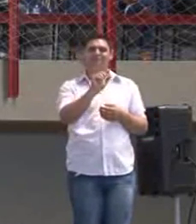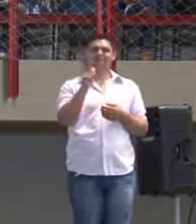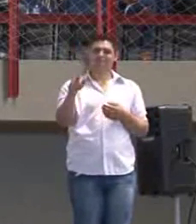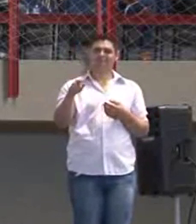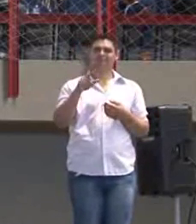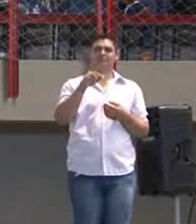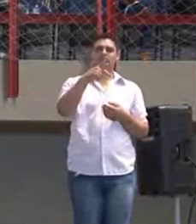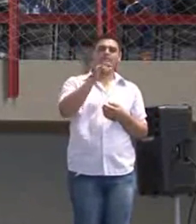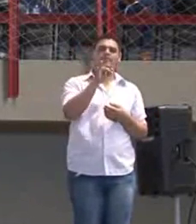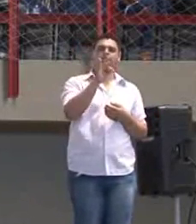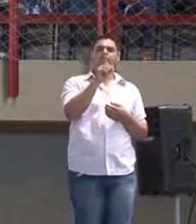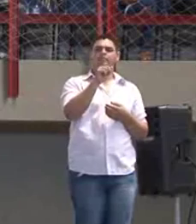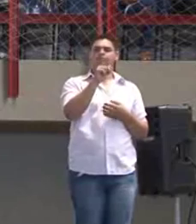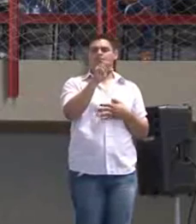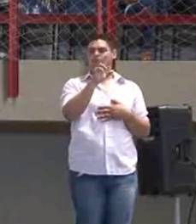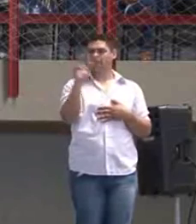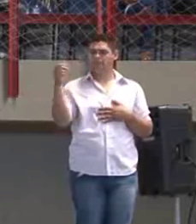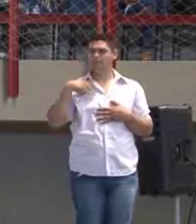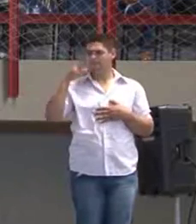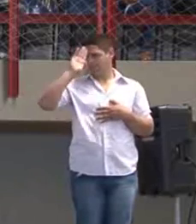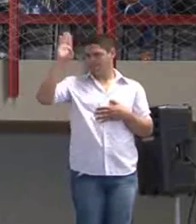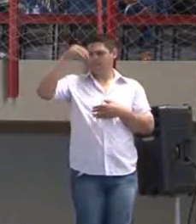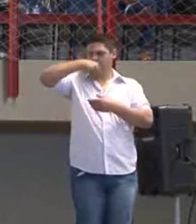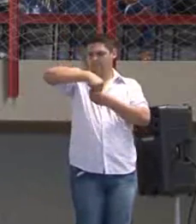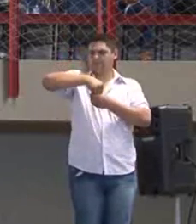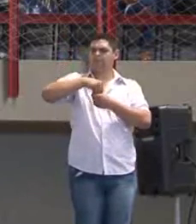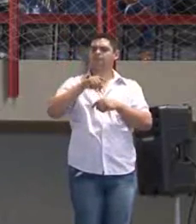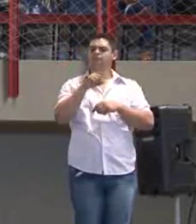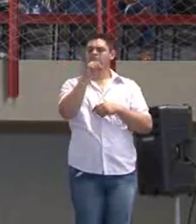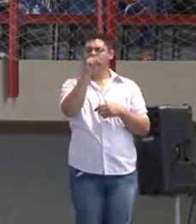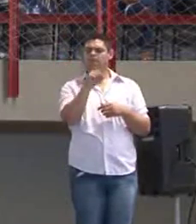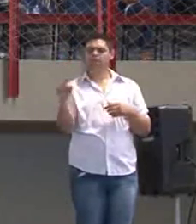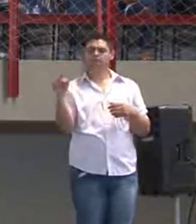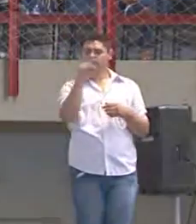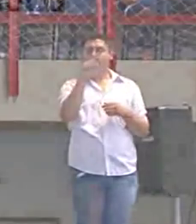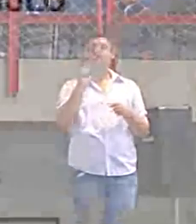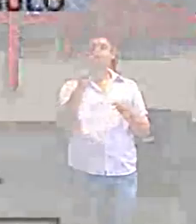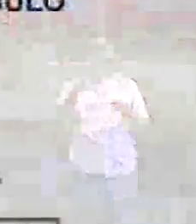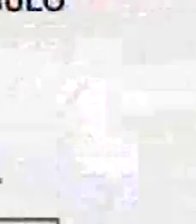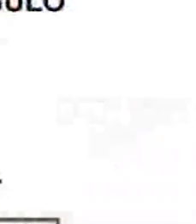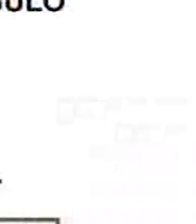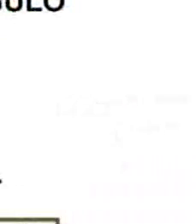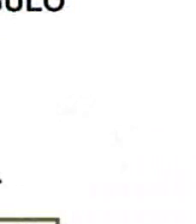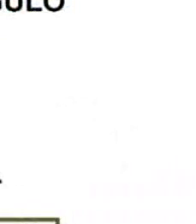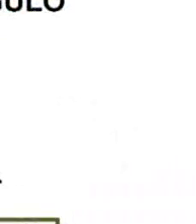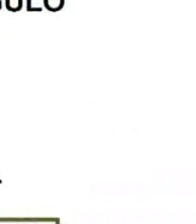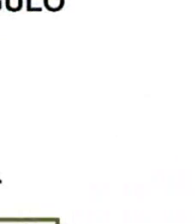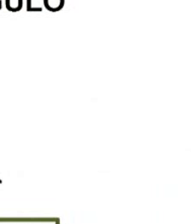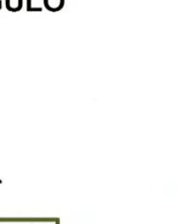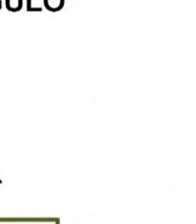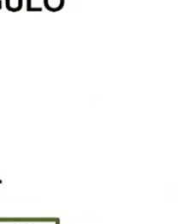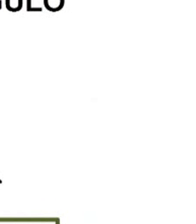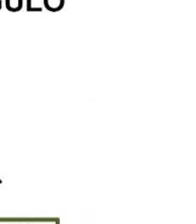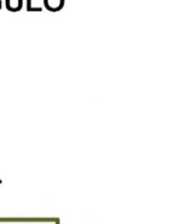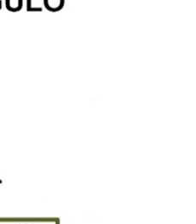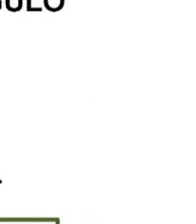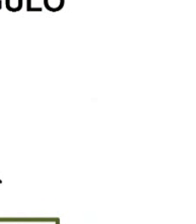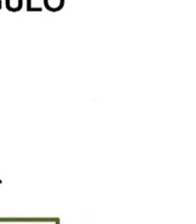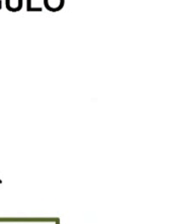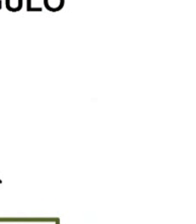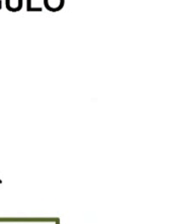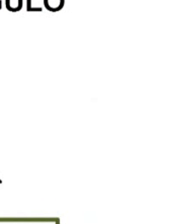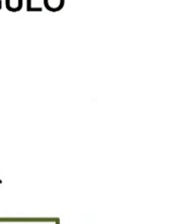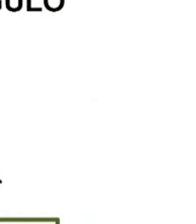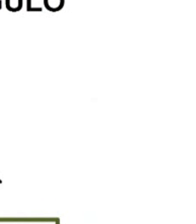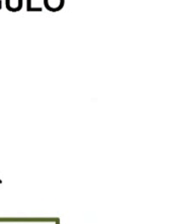a principal relação de um triângulo retângulo. O que é que diz o Teorema de Pitágoras? Diz que a hipotenusa ao quadrado é igual